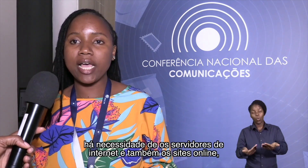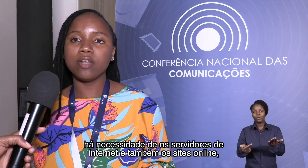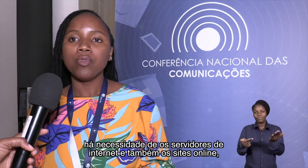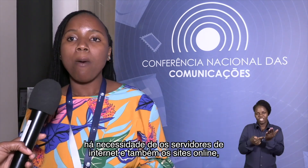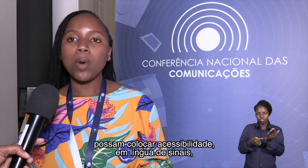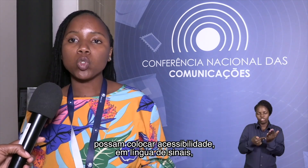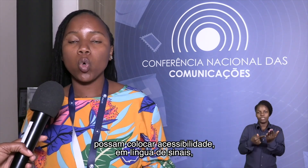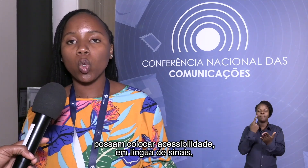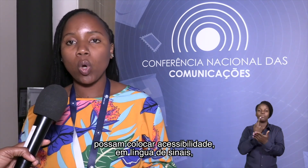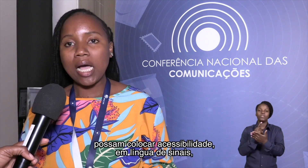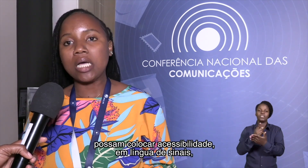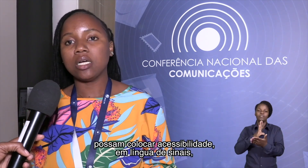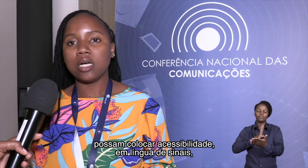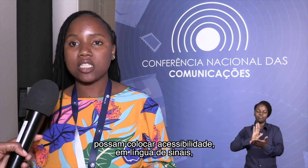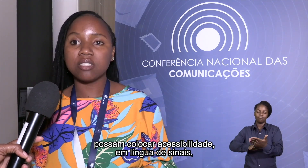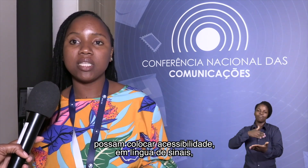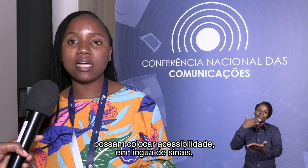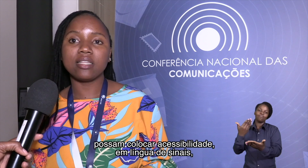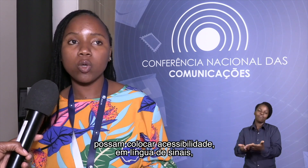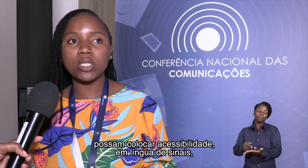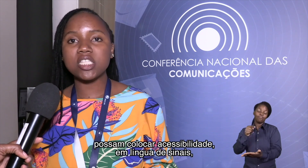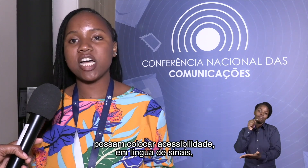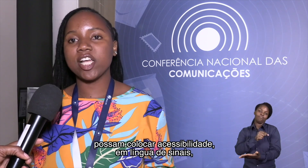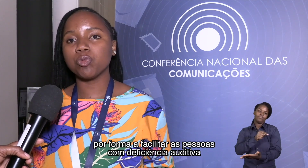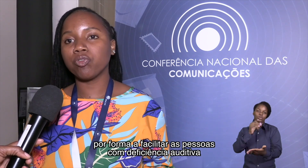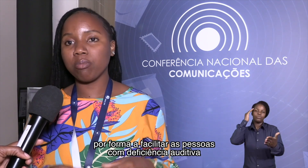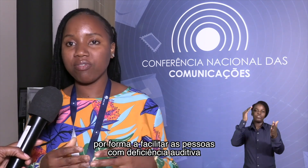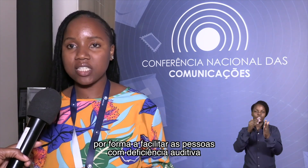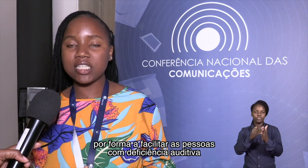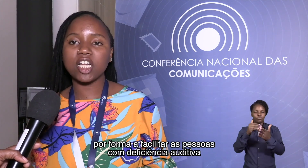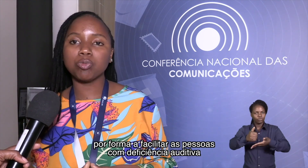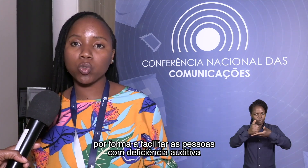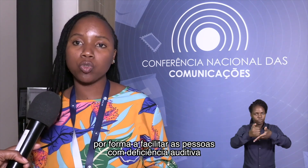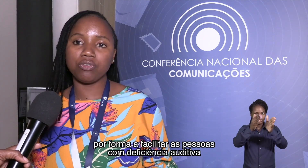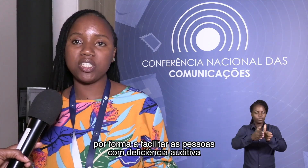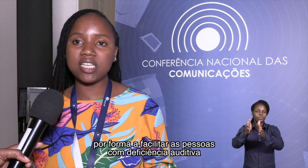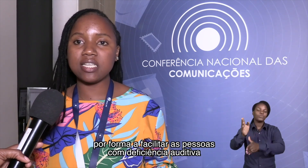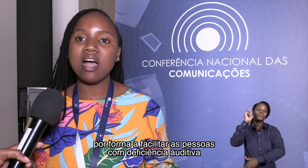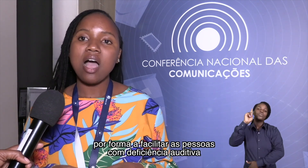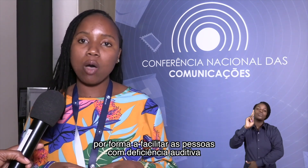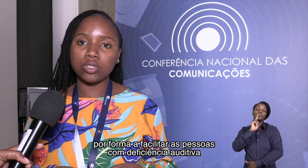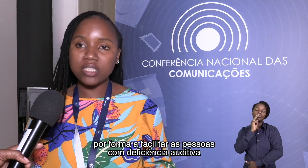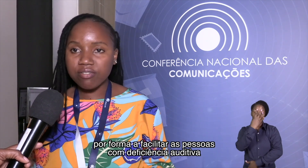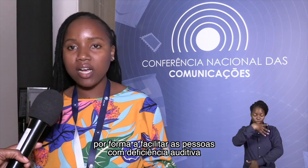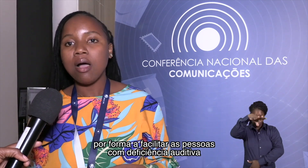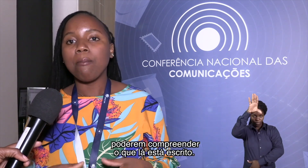online possam colocar a acessibilidade em língua de sinais, por forma a facilitar as pessoas com deficiência auditiva